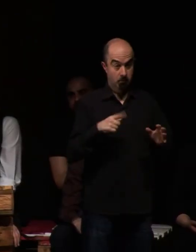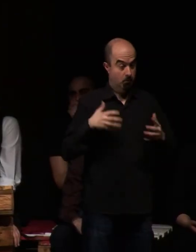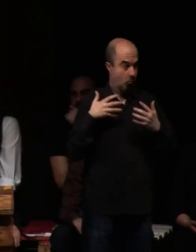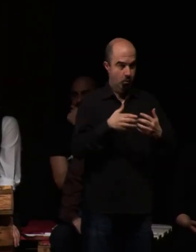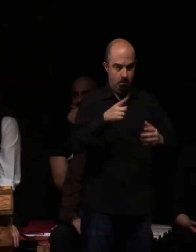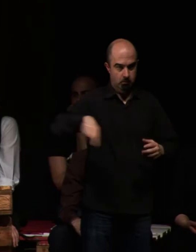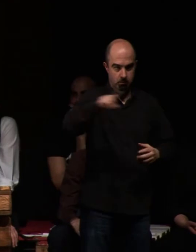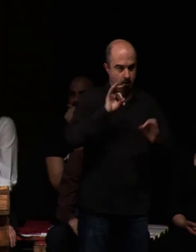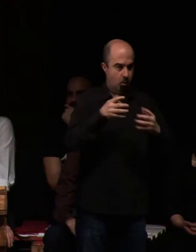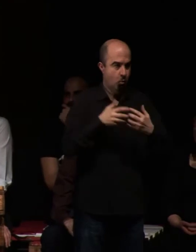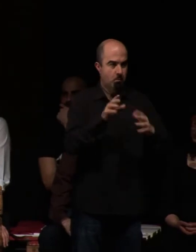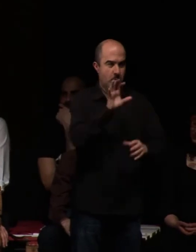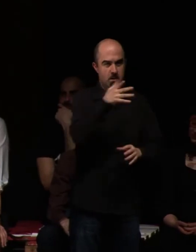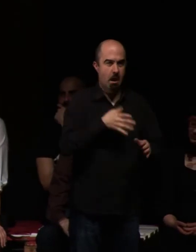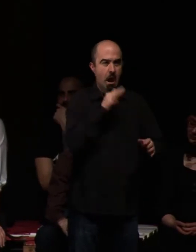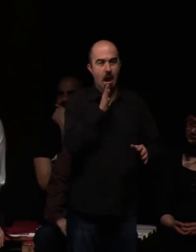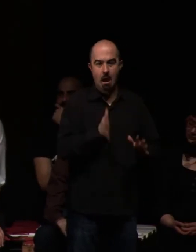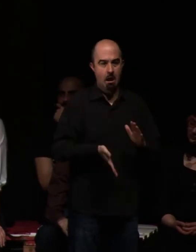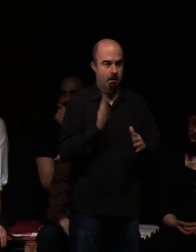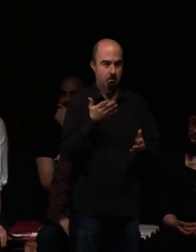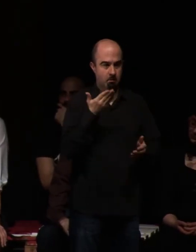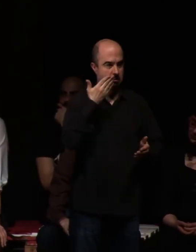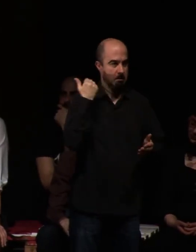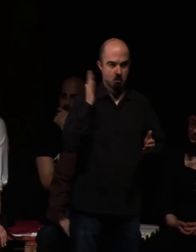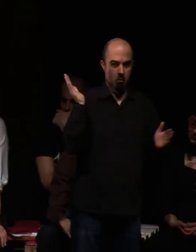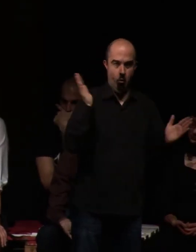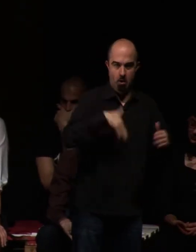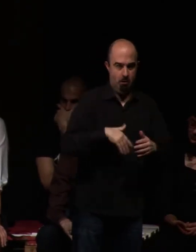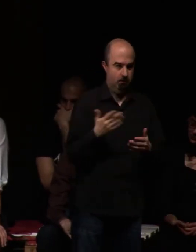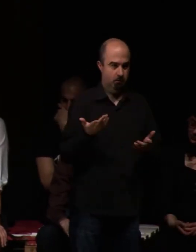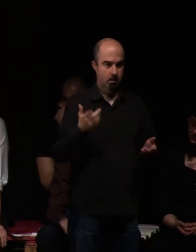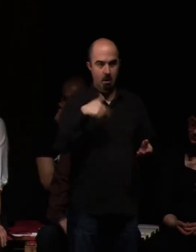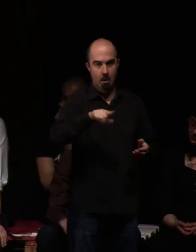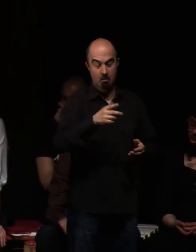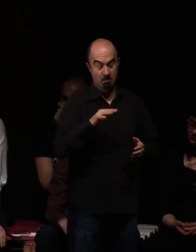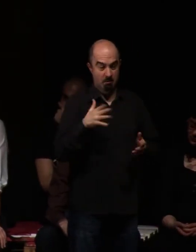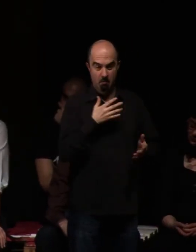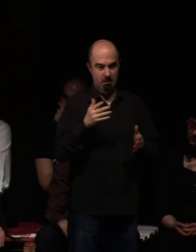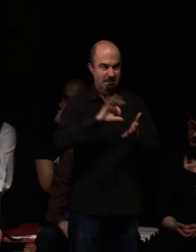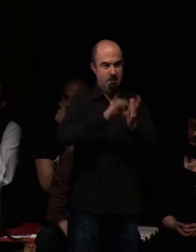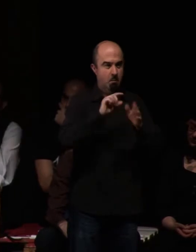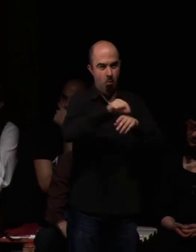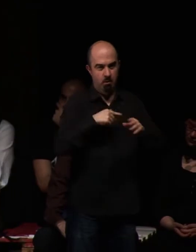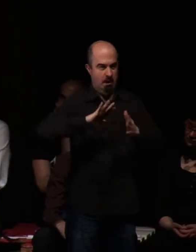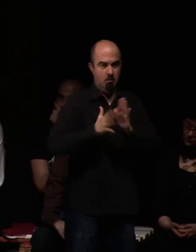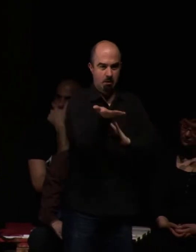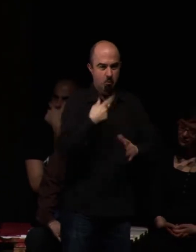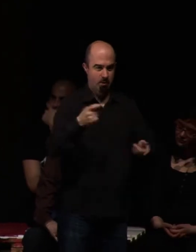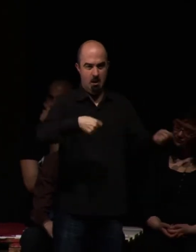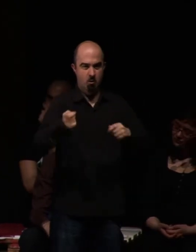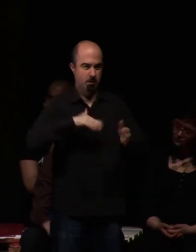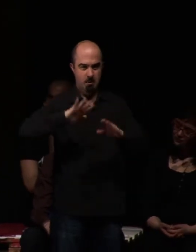Som lluita en un país encara de trotinada dignitat, en l'esgotament d'un cicle polític, d'un règim, d'un negoci